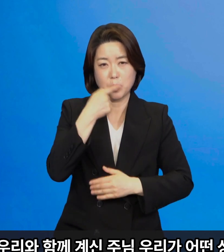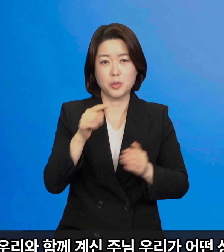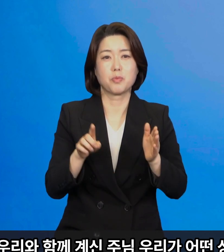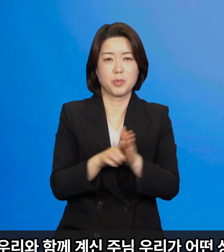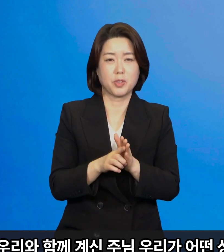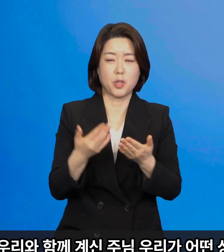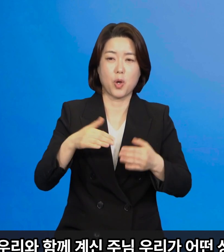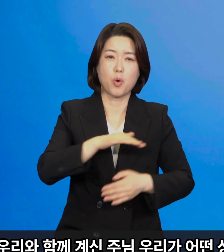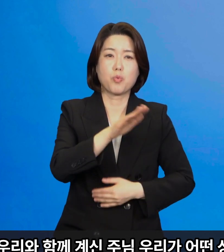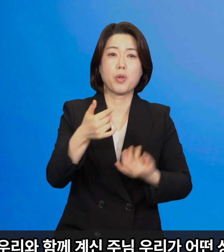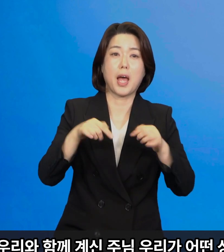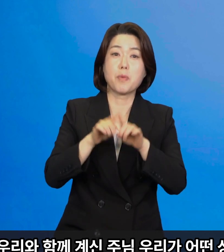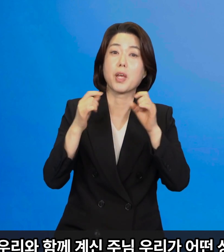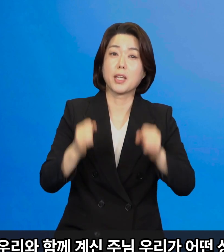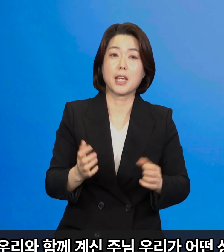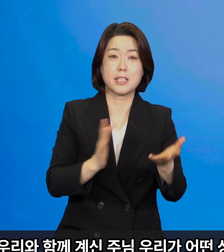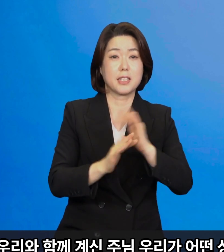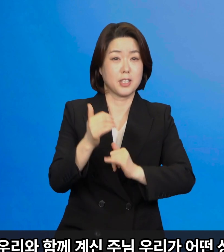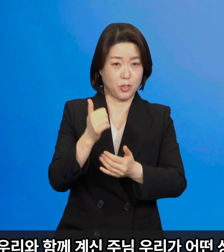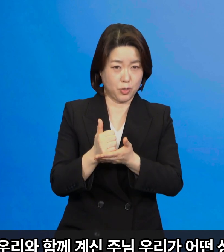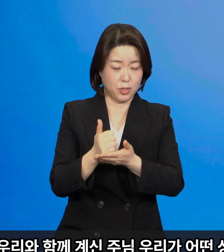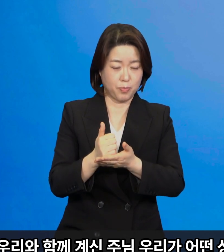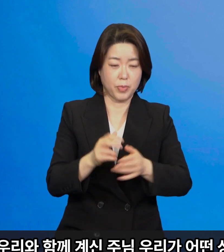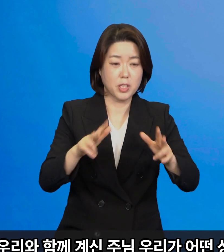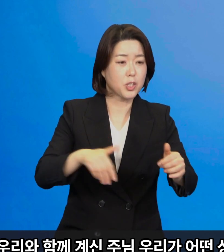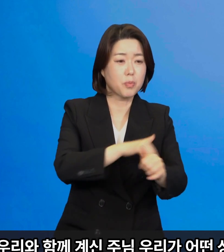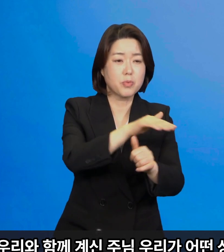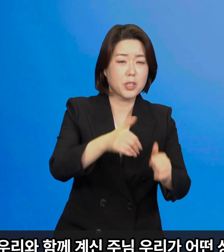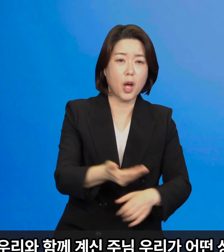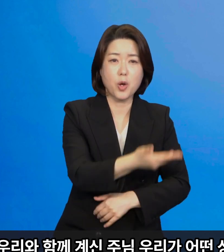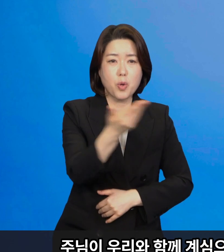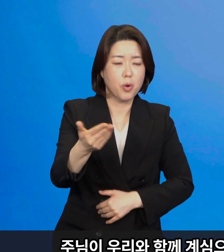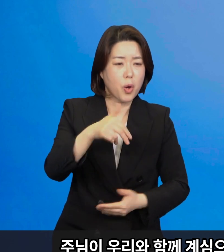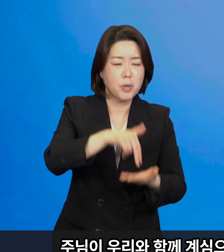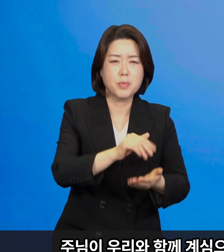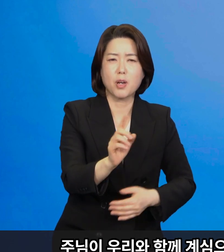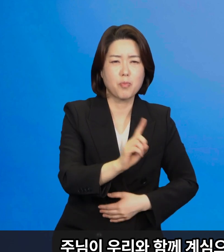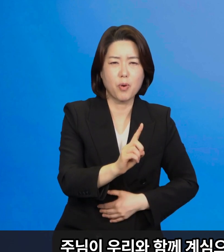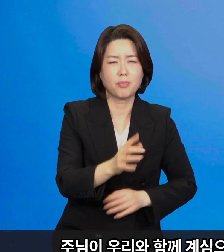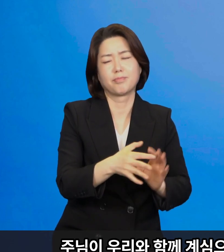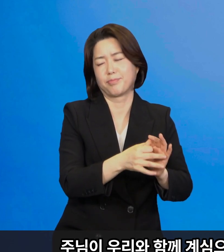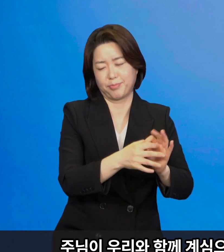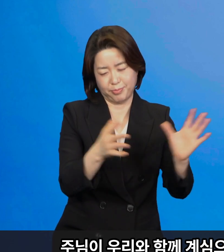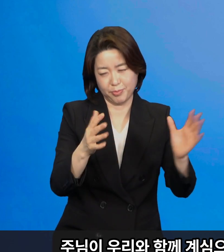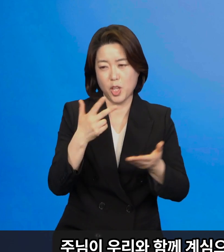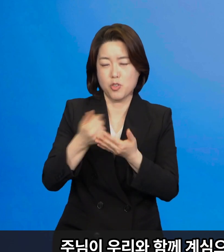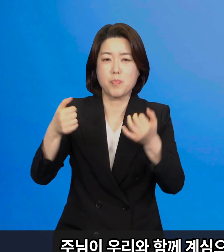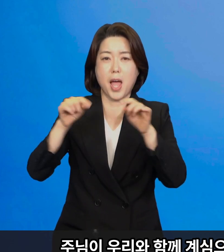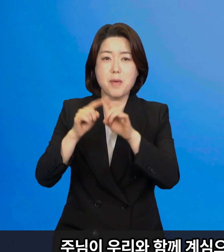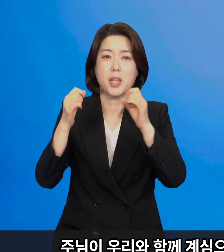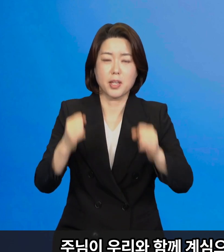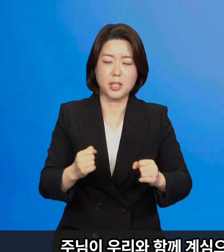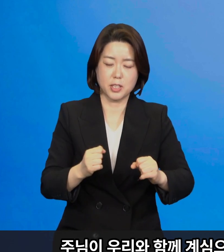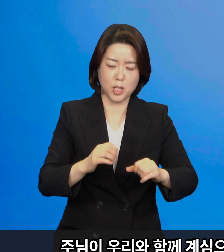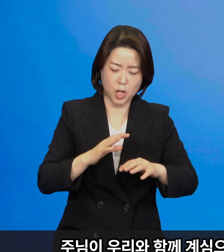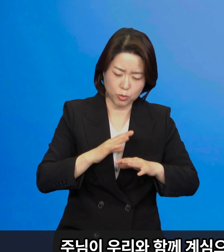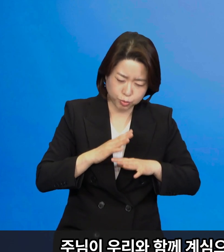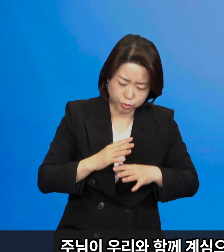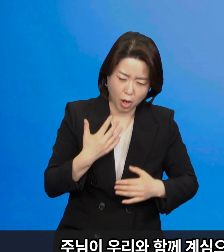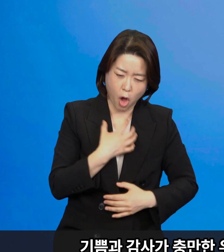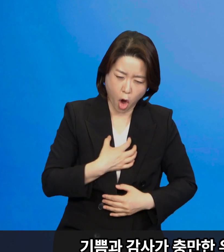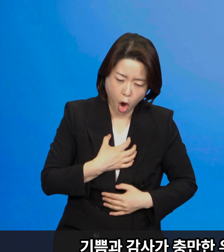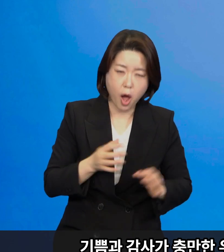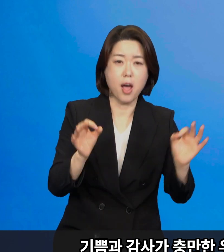함께 계신 주님, 우리가 어떤 상황에 지금 여러분들이 처해 있을지라도 주님이 우리와 함께 계심으로 두려움과 염려가